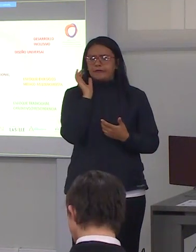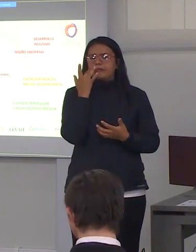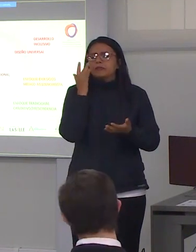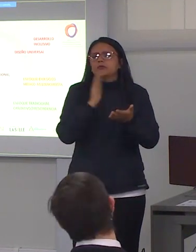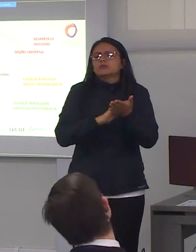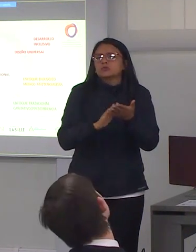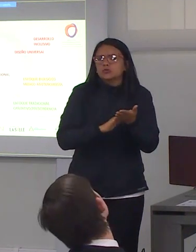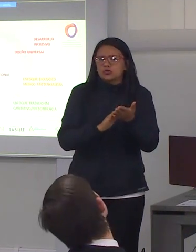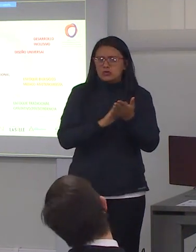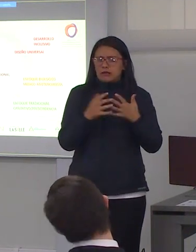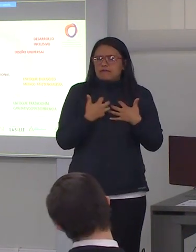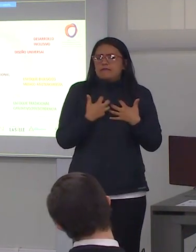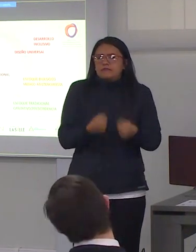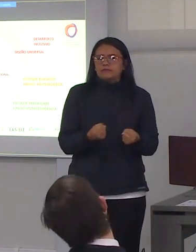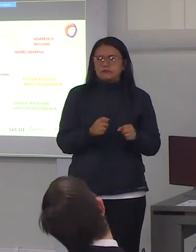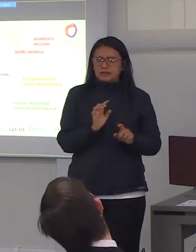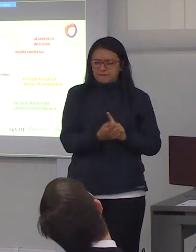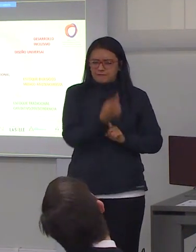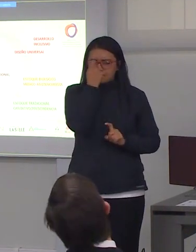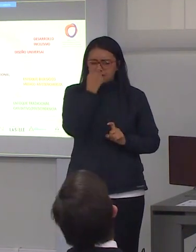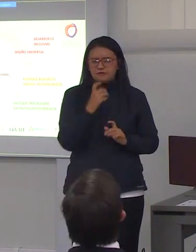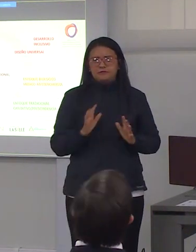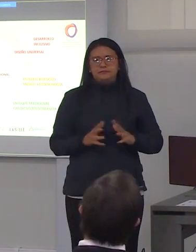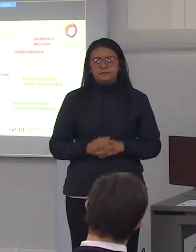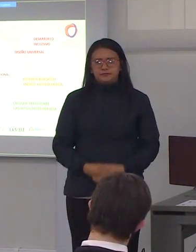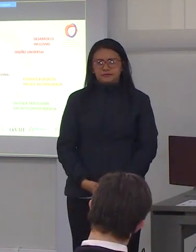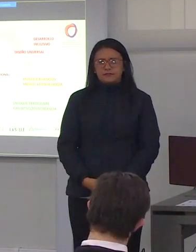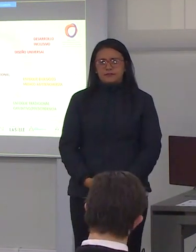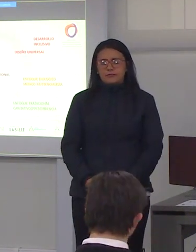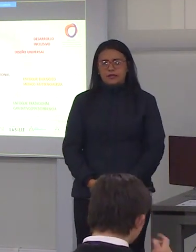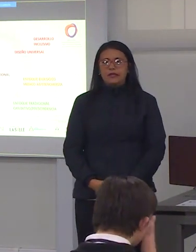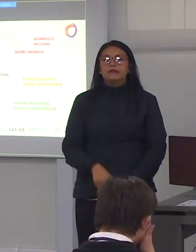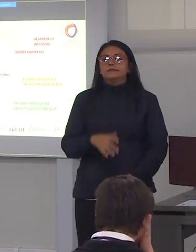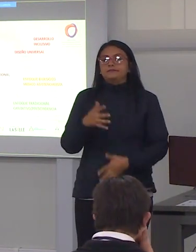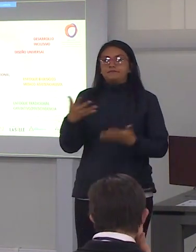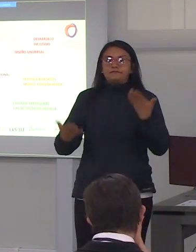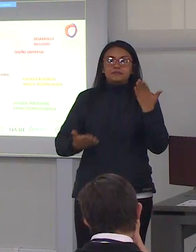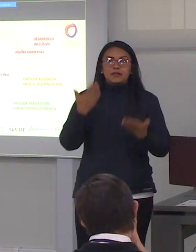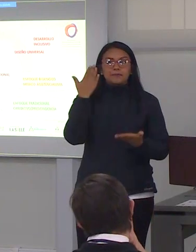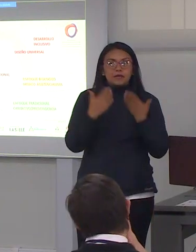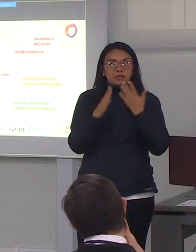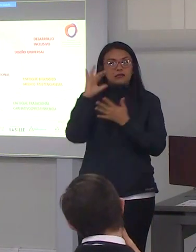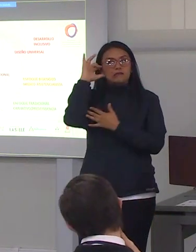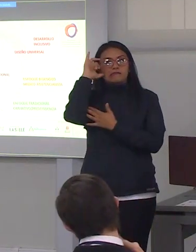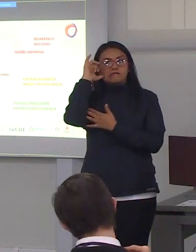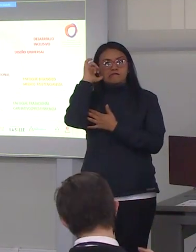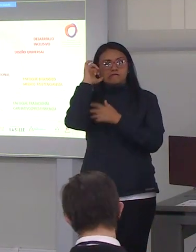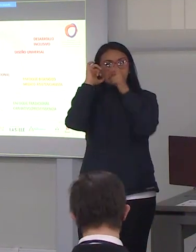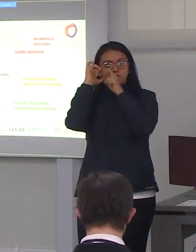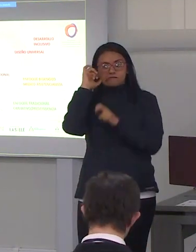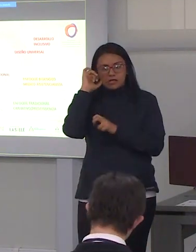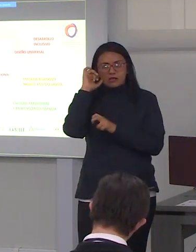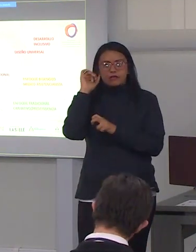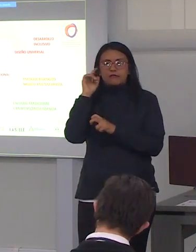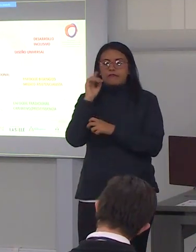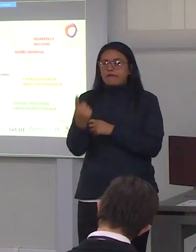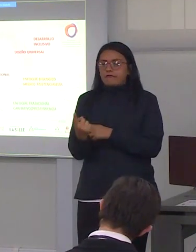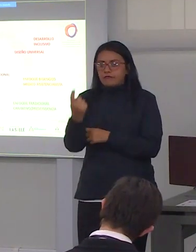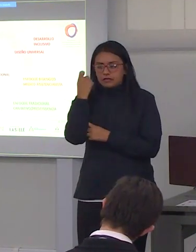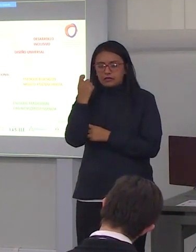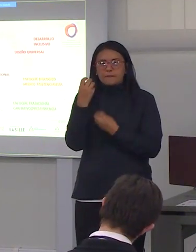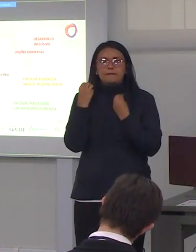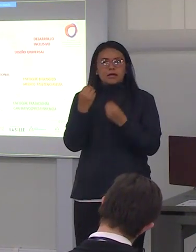solución la cura les vamos a dar lo que les falta entonces a cada tipo de deficiencia le damos lo que le falta